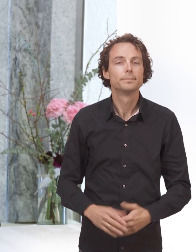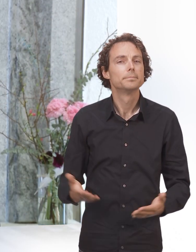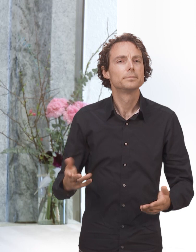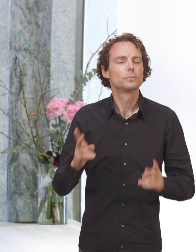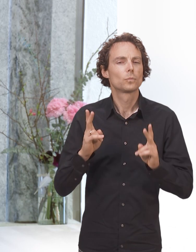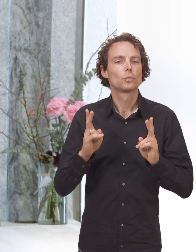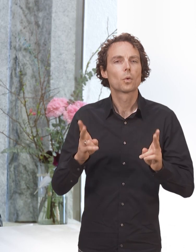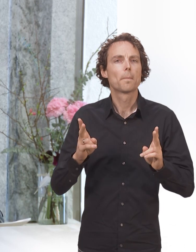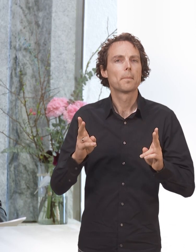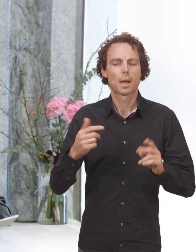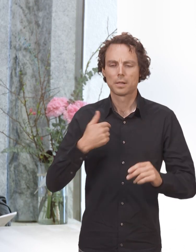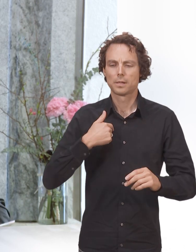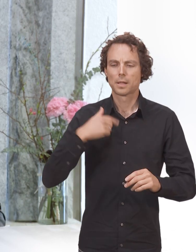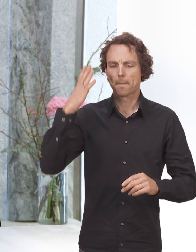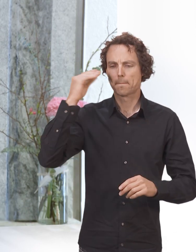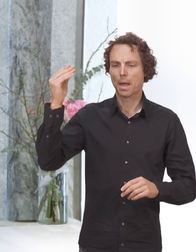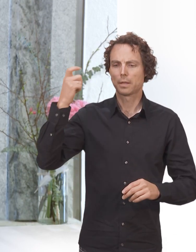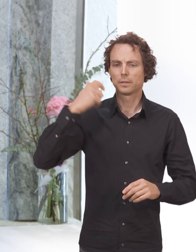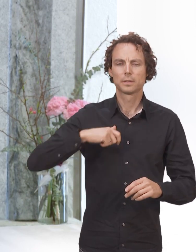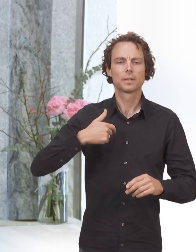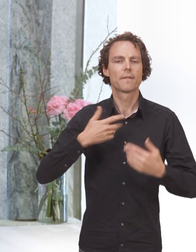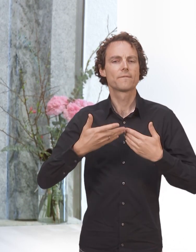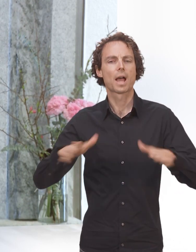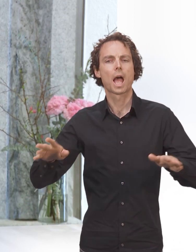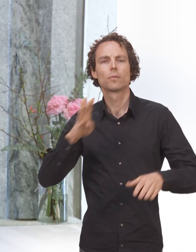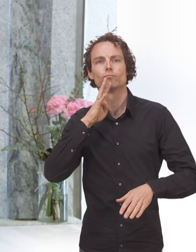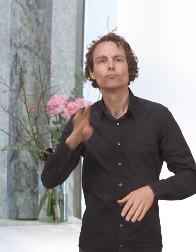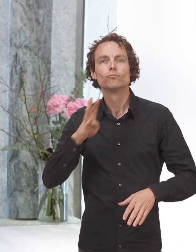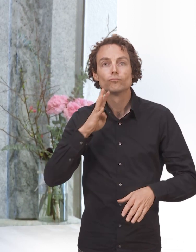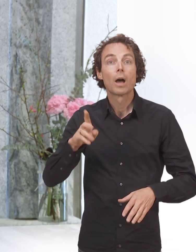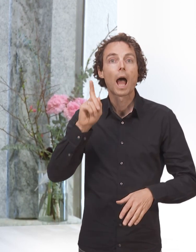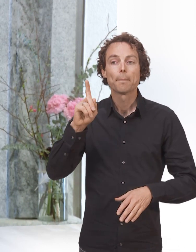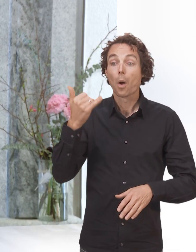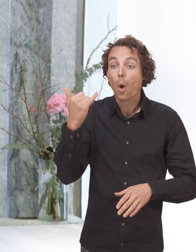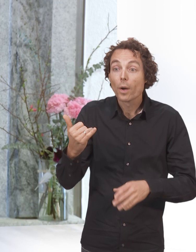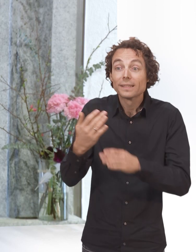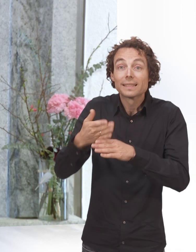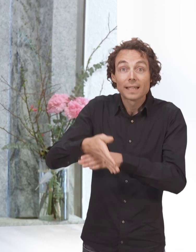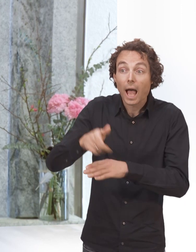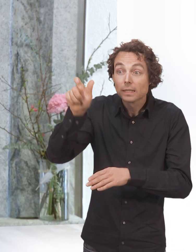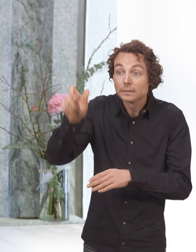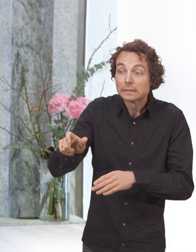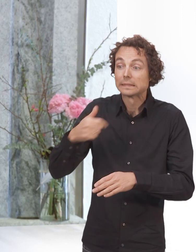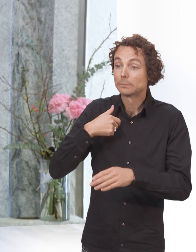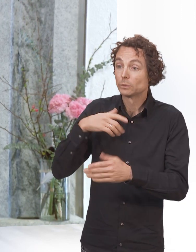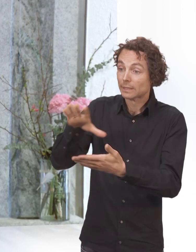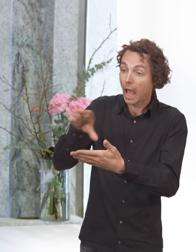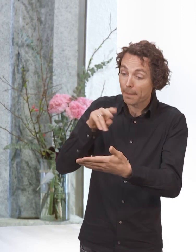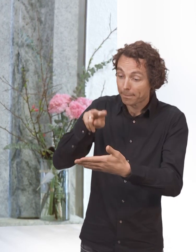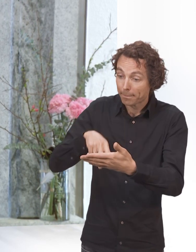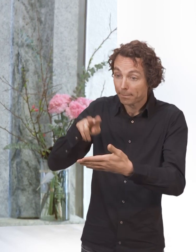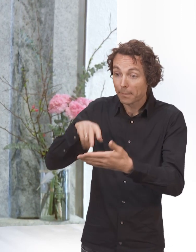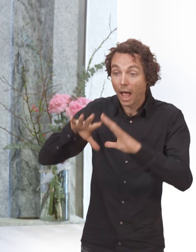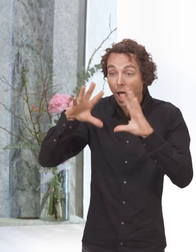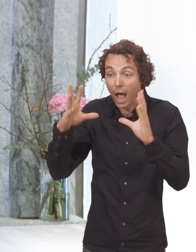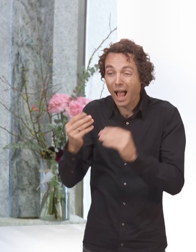Eigentlich bin ich ein Mann der freien Rede, aber bei meinem heutigen Gast, da muss ich doch ein bisschen ablesen, das kann ich